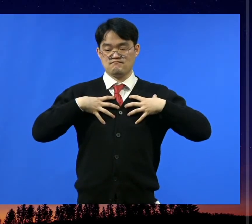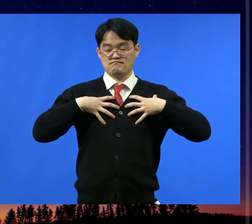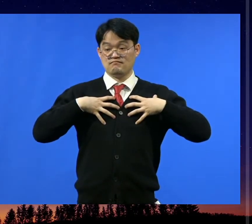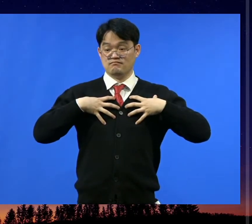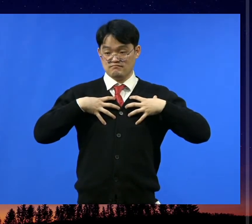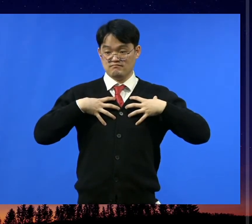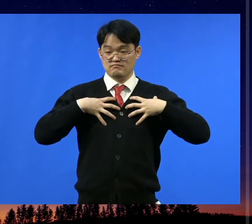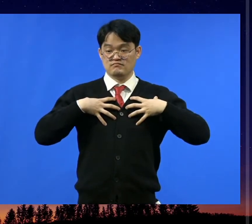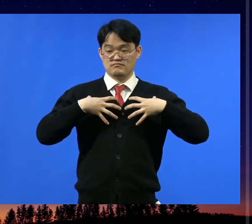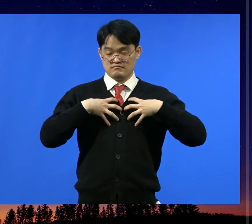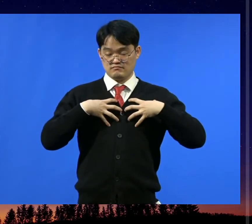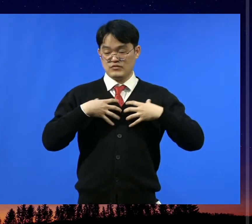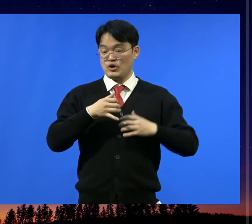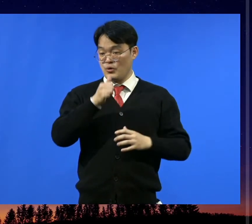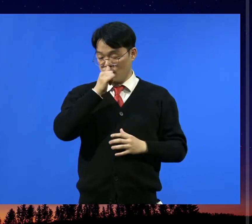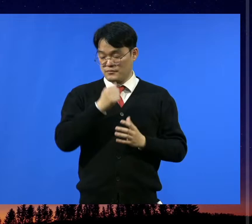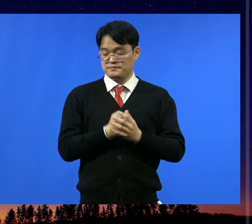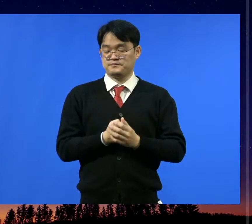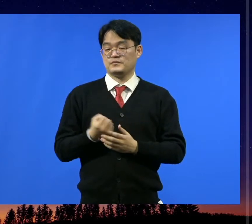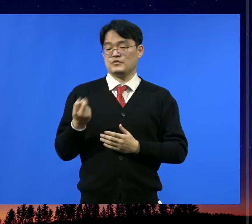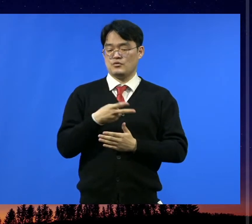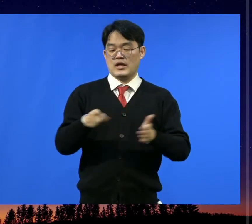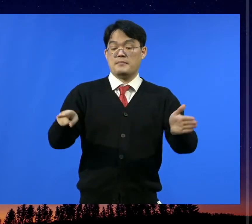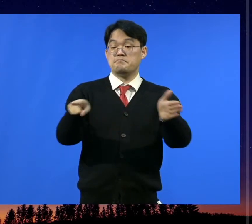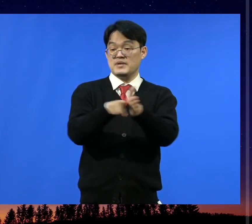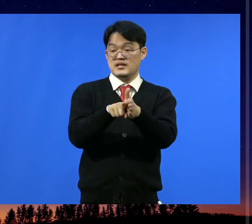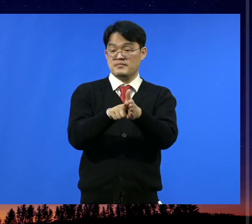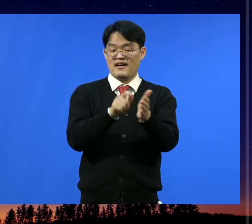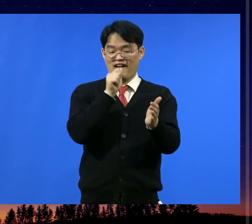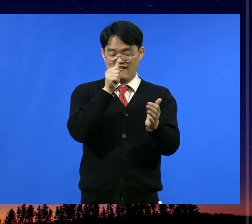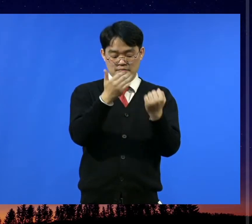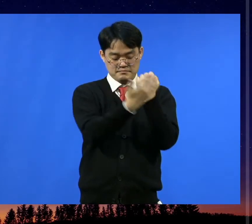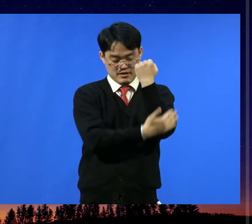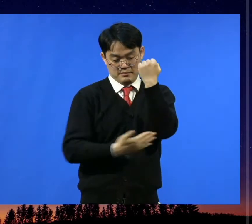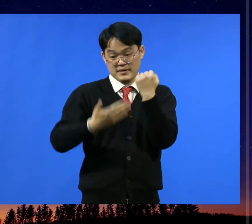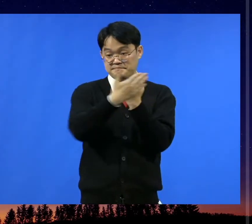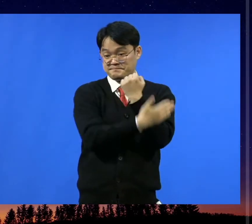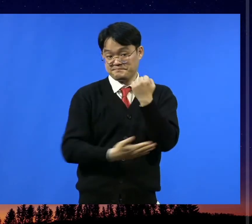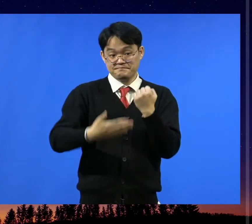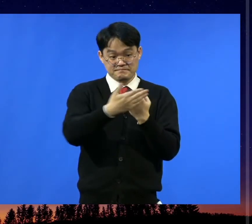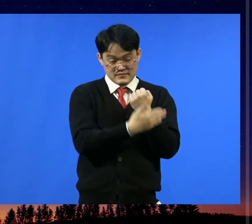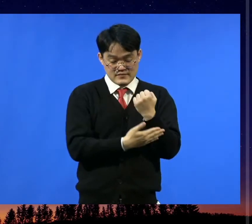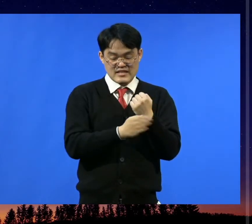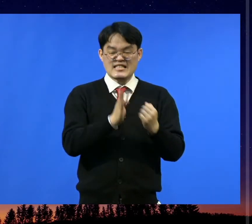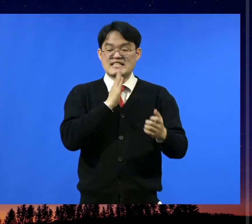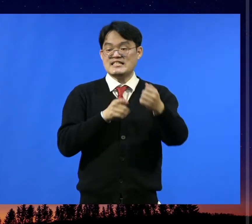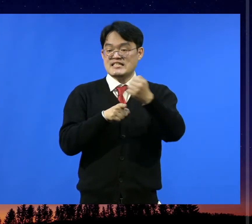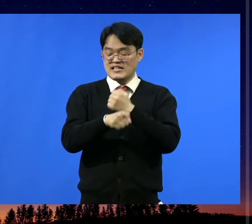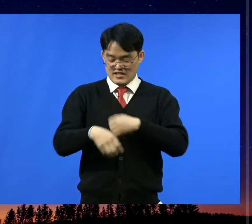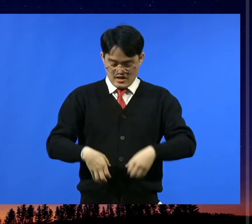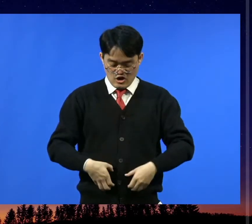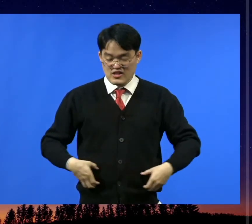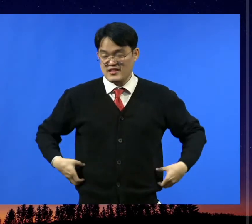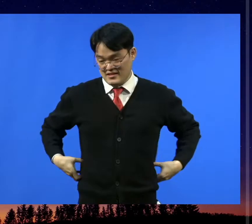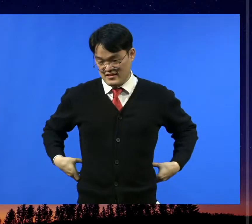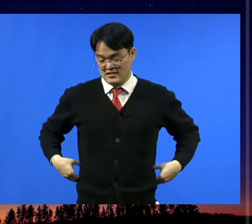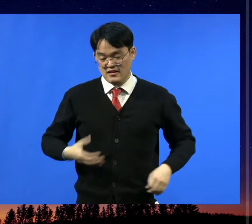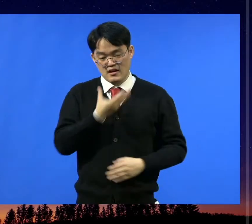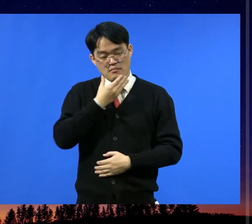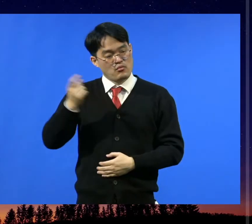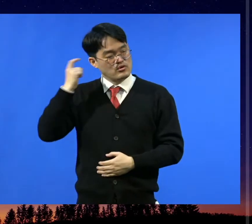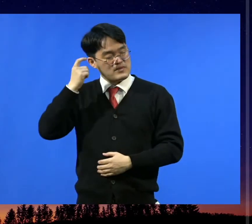호심경, 또 믿음의 방패, 그랬어요. 진리의 허리띠, 또 복음의